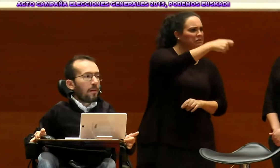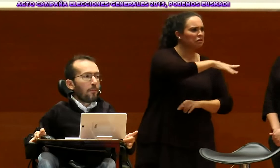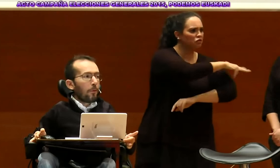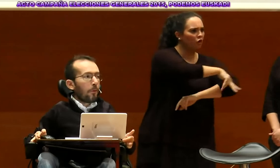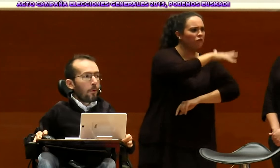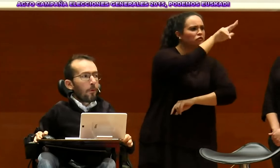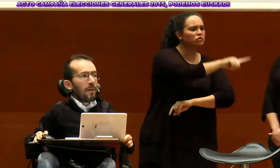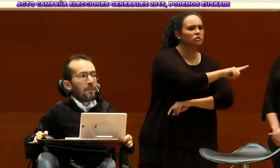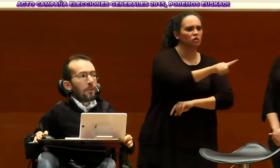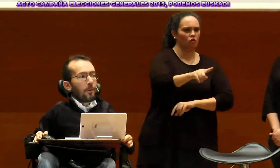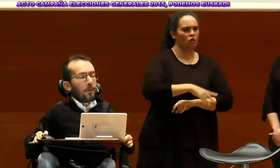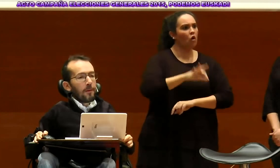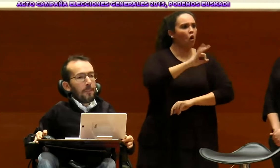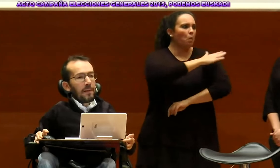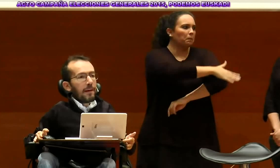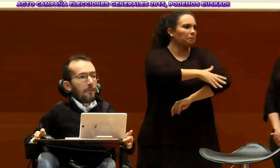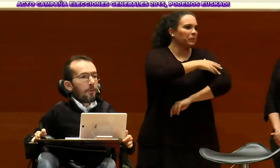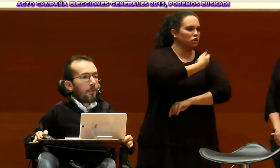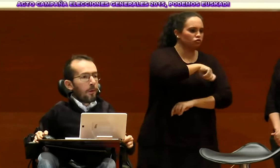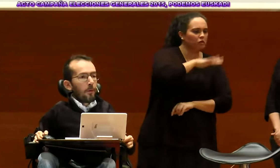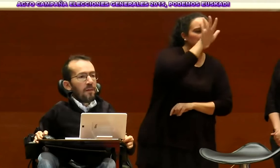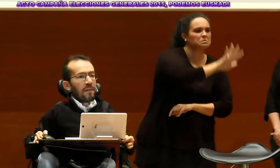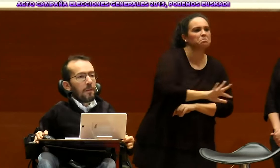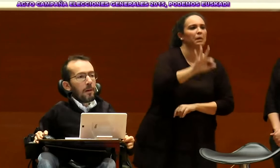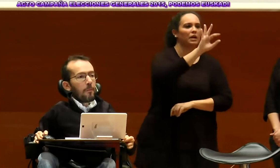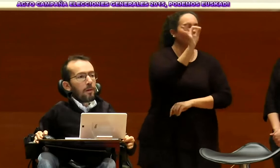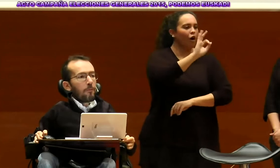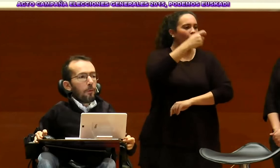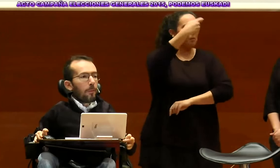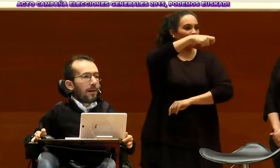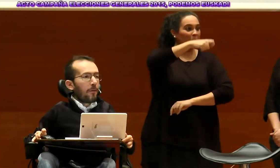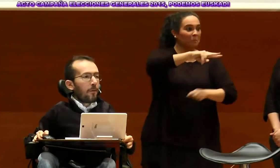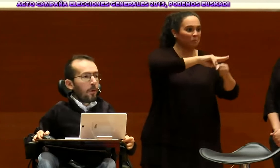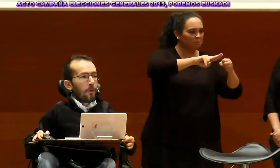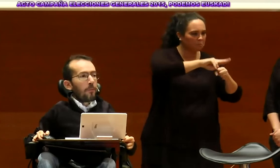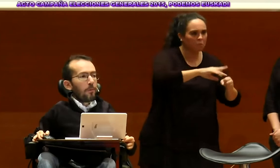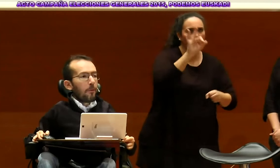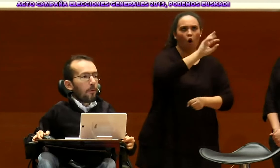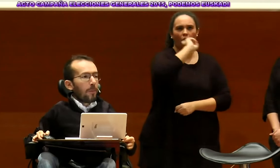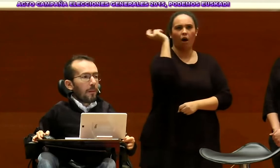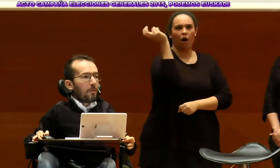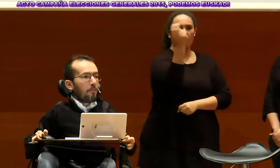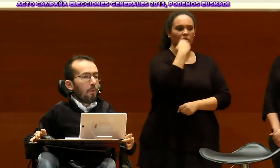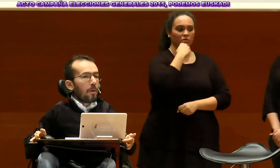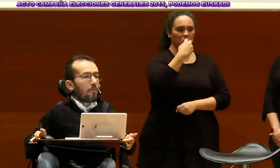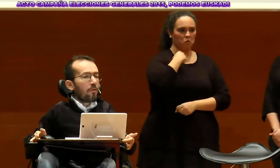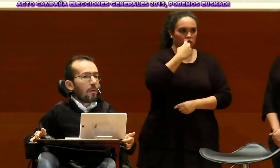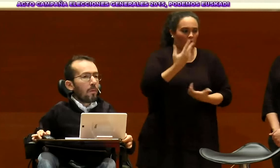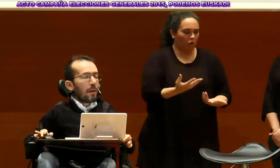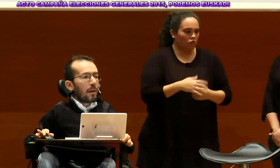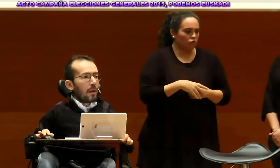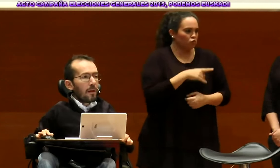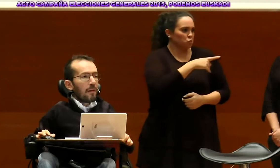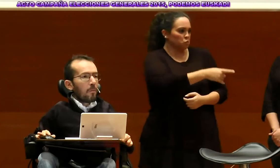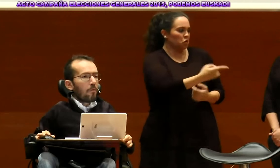gobierno, ministro de España, o presidente de una comunidad autónoma, o diputado en un parlamento autonómico, usted no